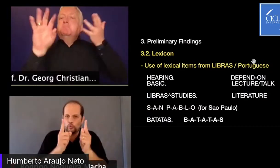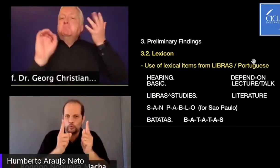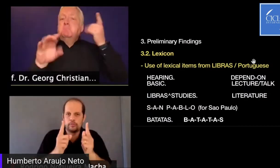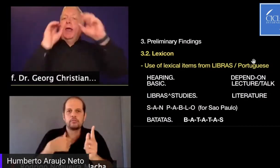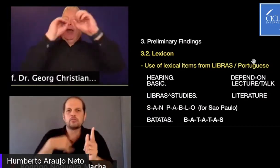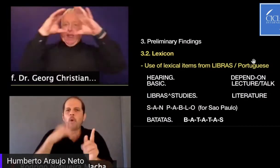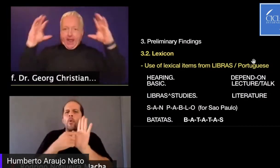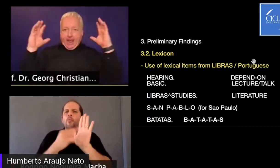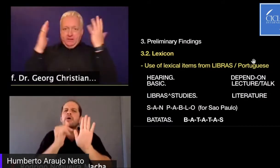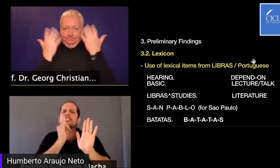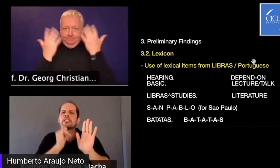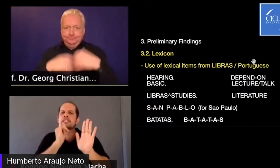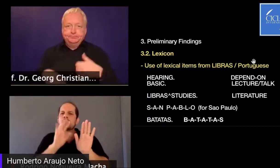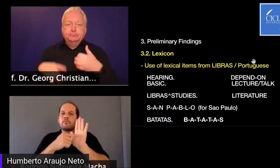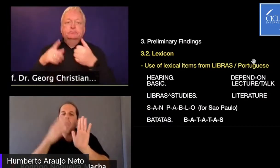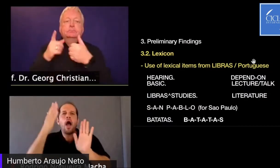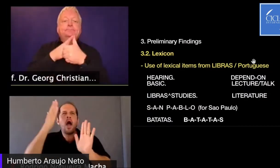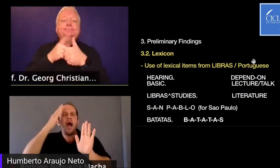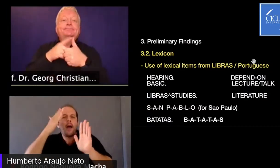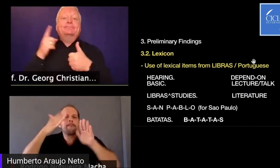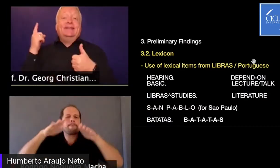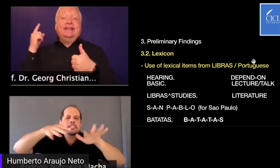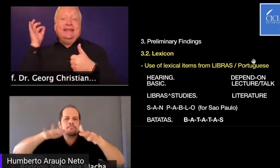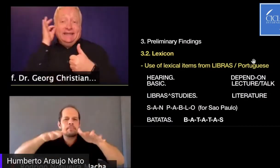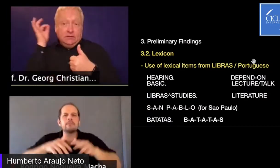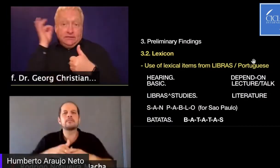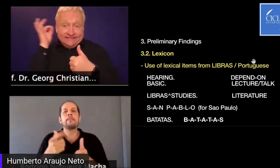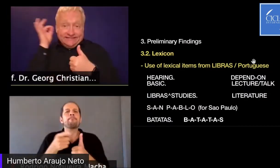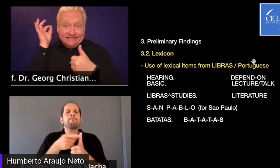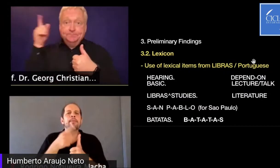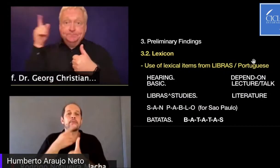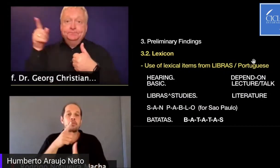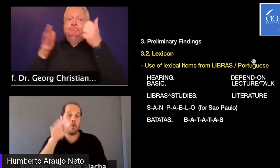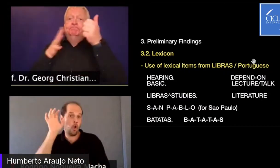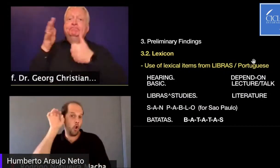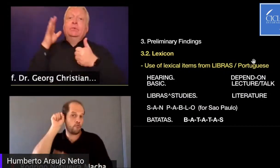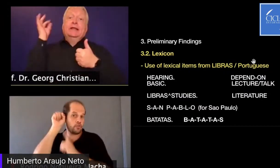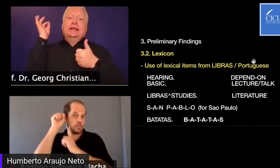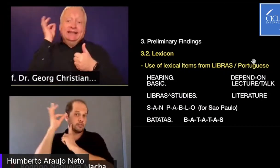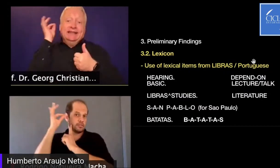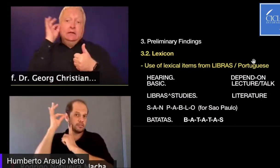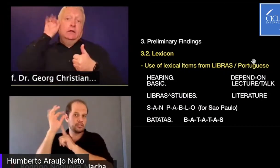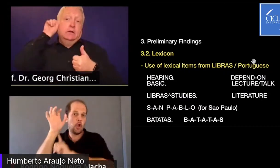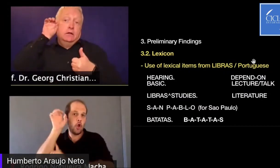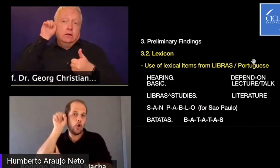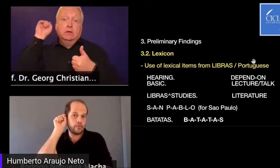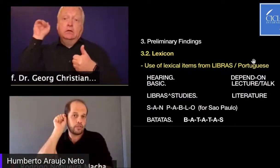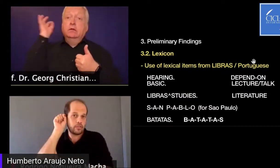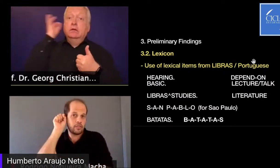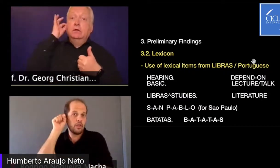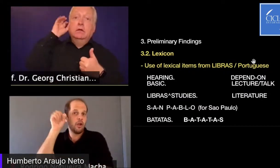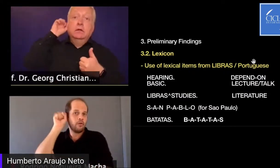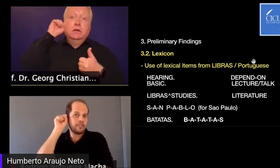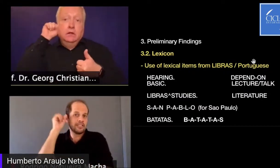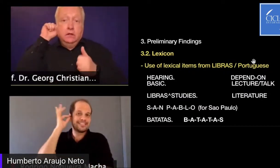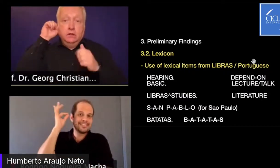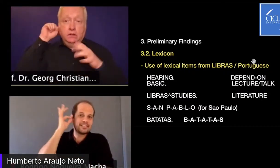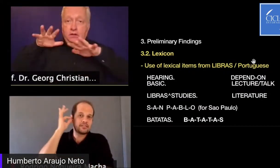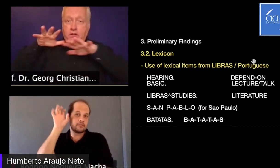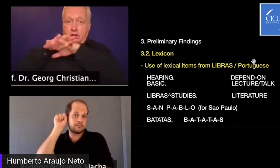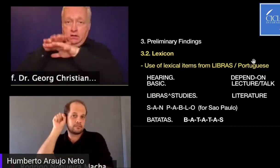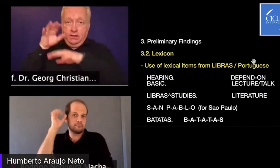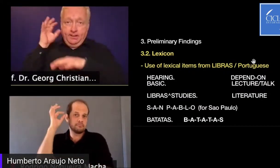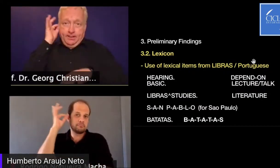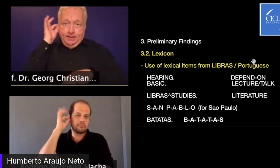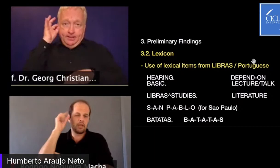foram observados nessa análise, se tem alguns exemplos que dá para a gente notar mais ou menos como acontecem esses atravessamentos. O sinal de ouvinte,